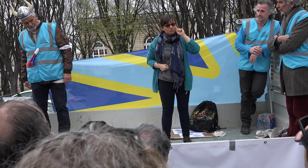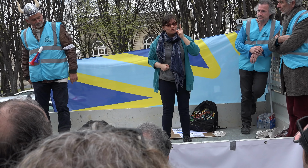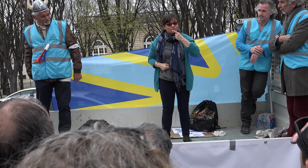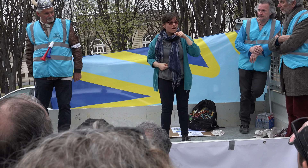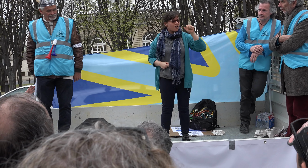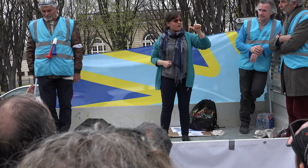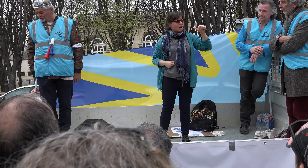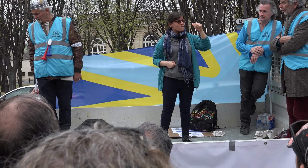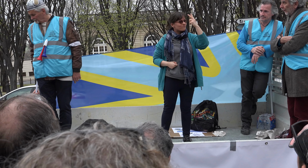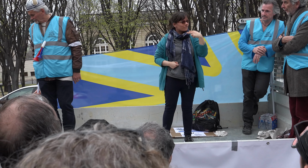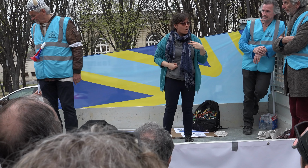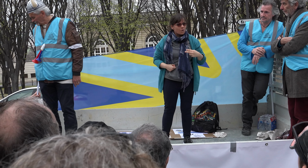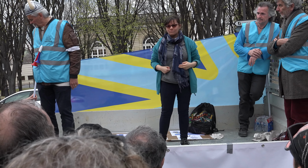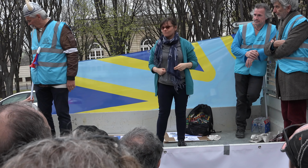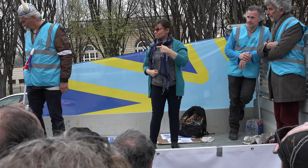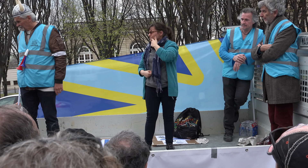réseau national, sourds aveugles.